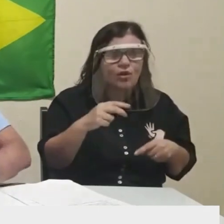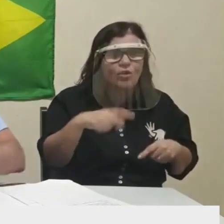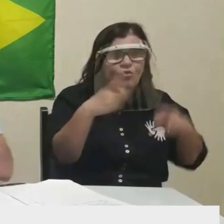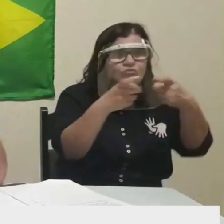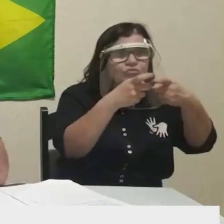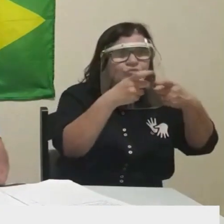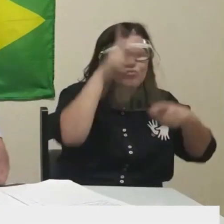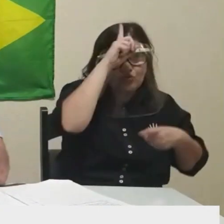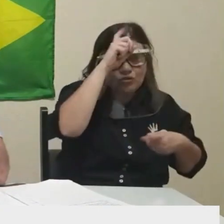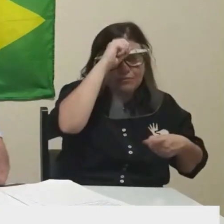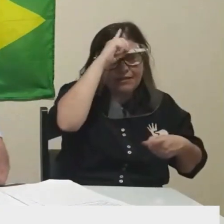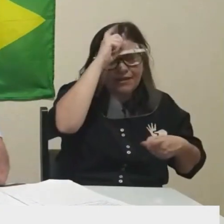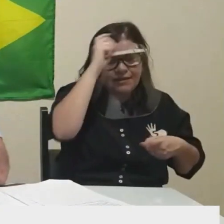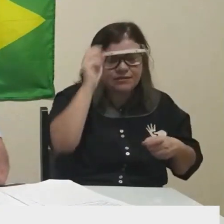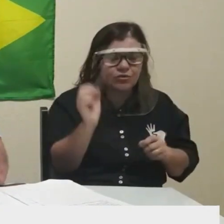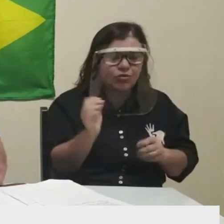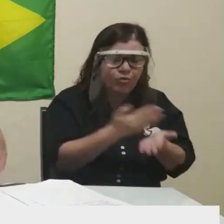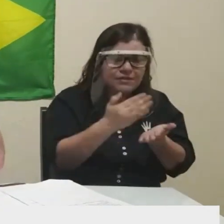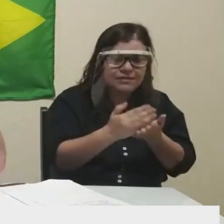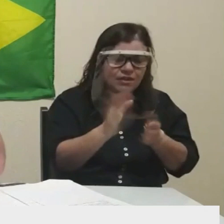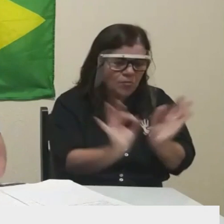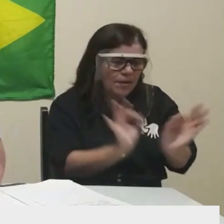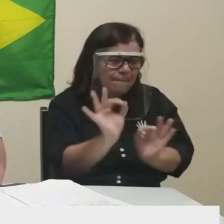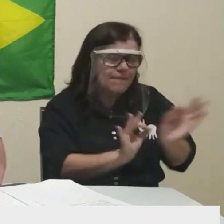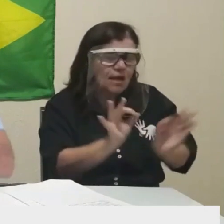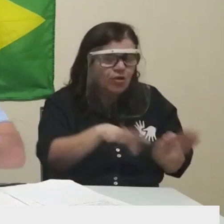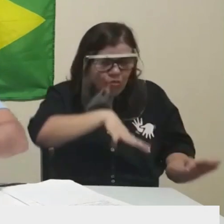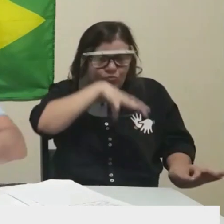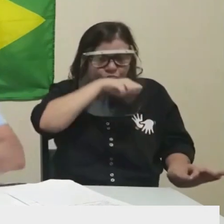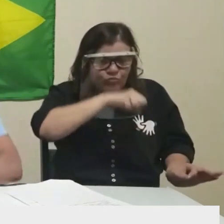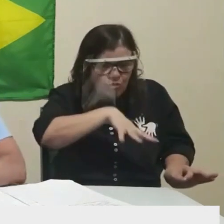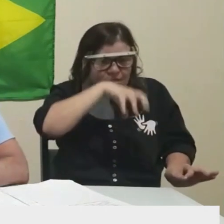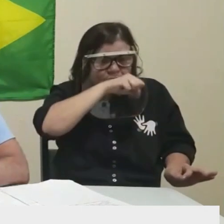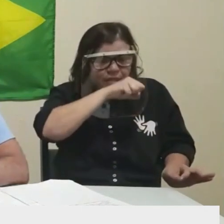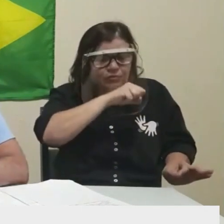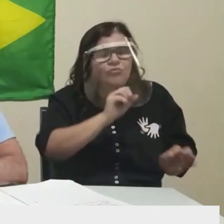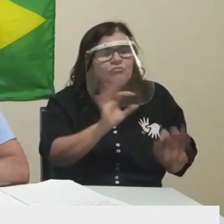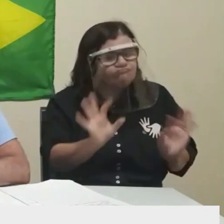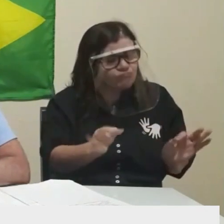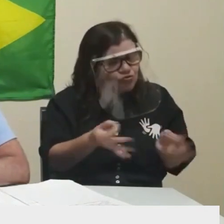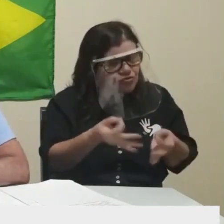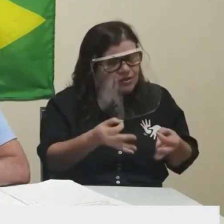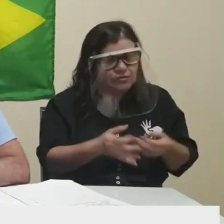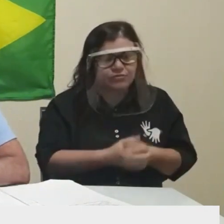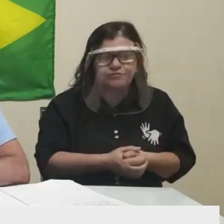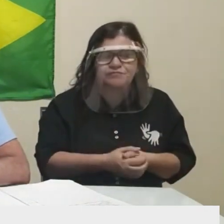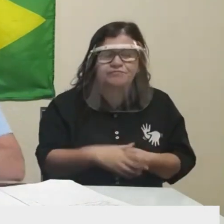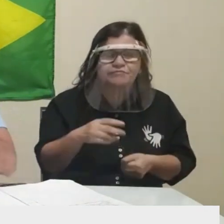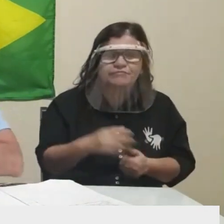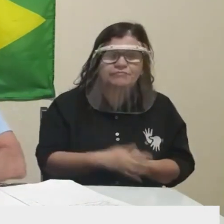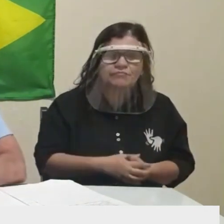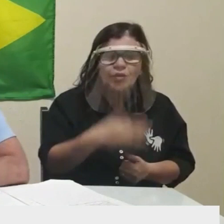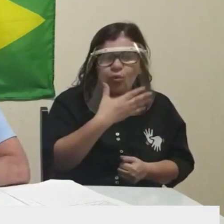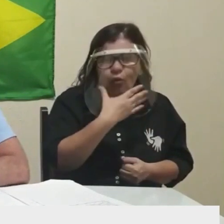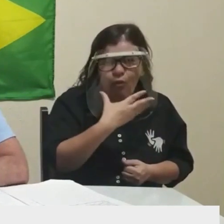e com respiradores. Vocês lembram do primeiro-ministro nosso que virou aí marqueteiro da Globo?